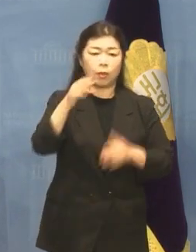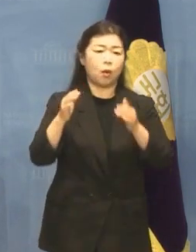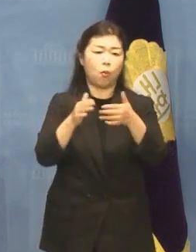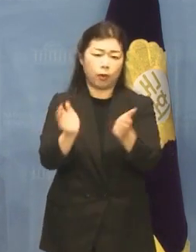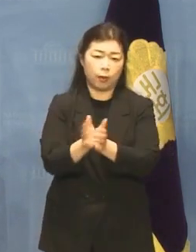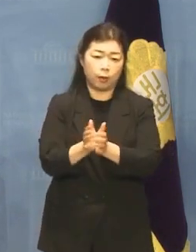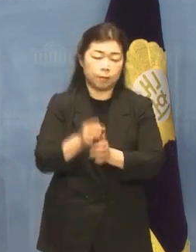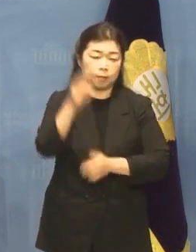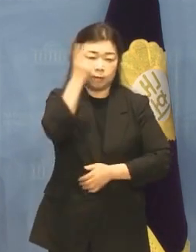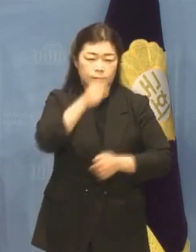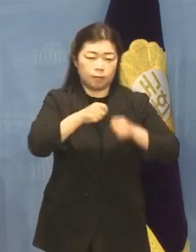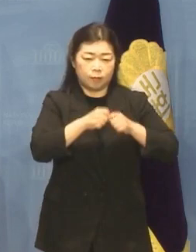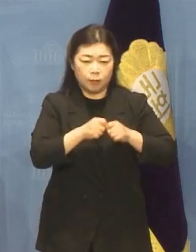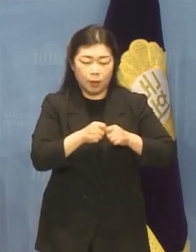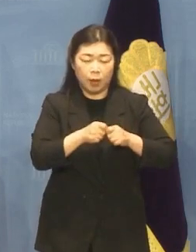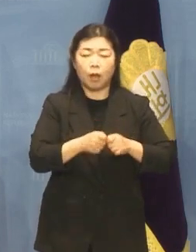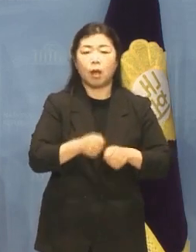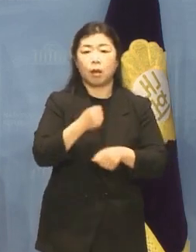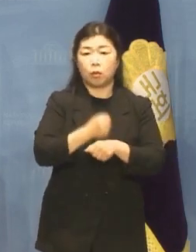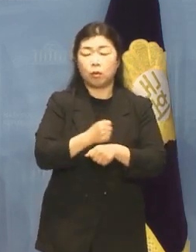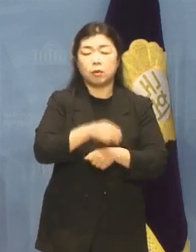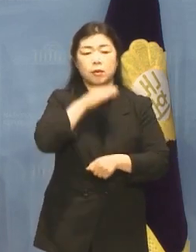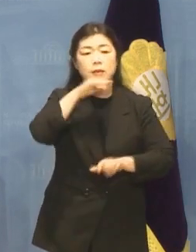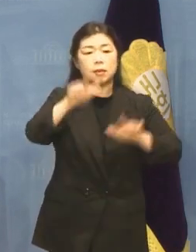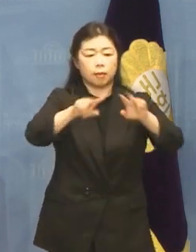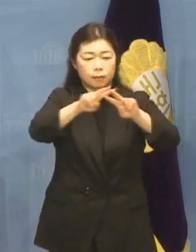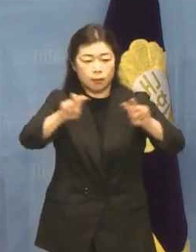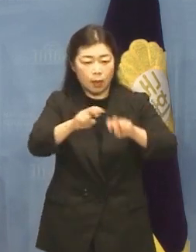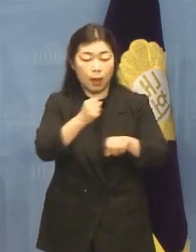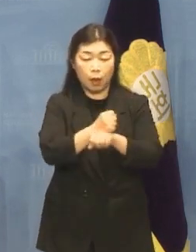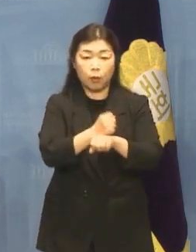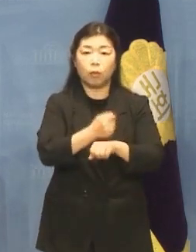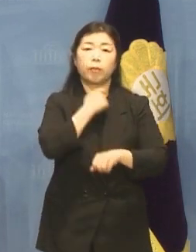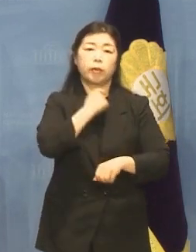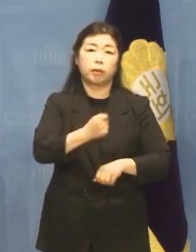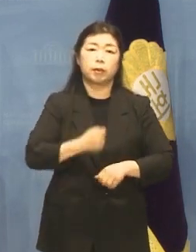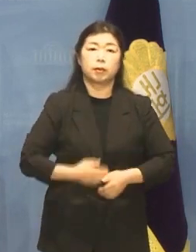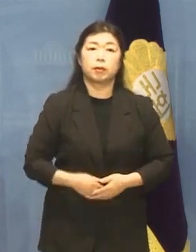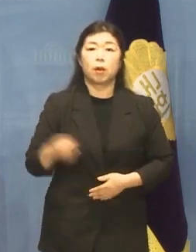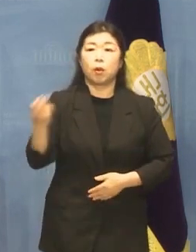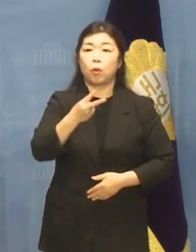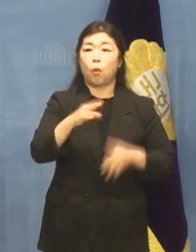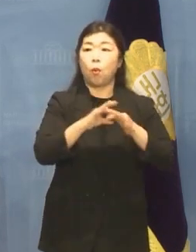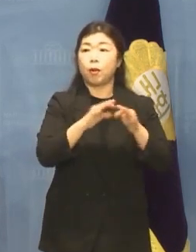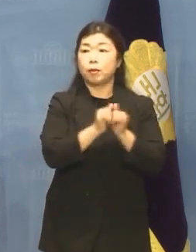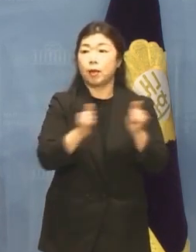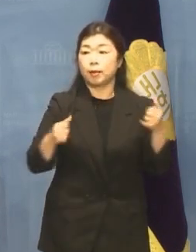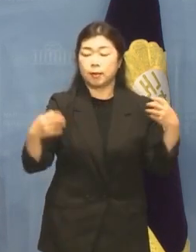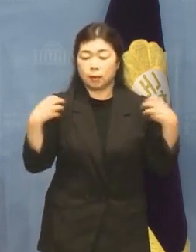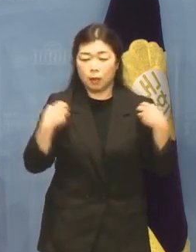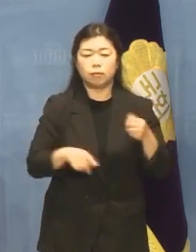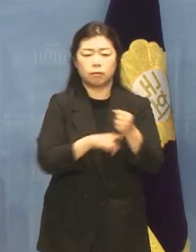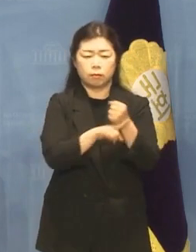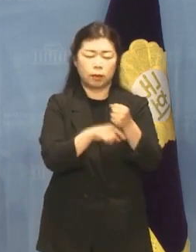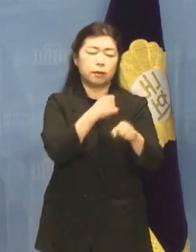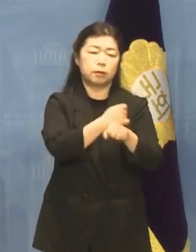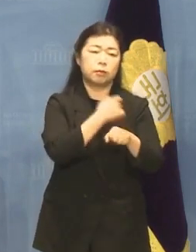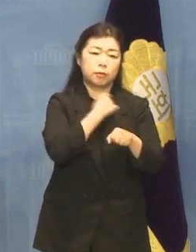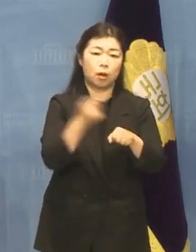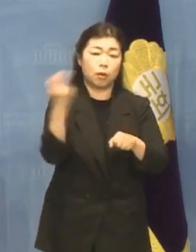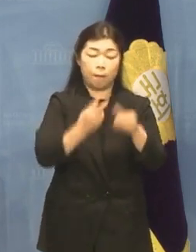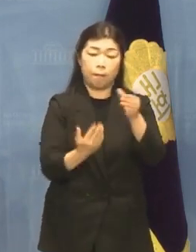치밀하고 엄정한 조사를 통하여 진상을 규명하고 관련자에게 책임을 묻고 재발을 방지하기